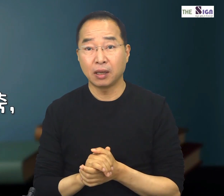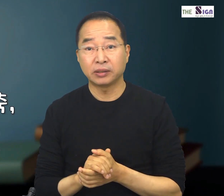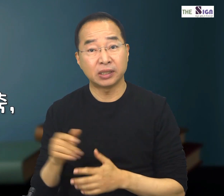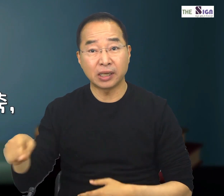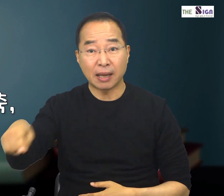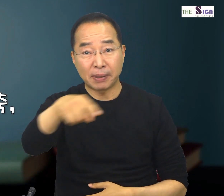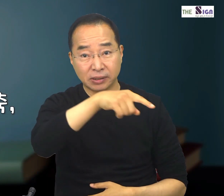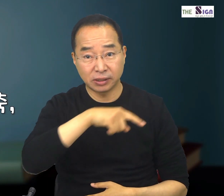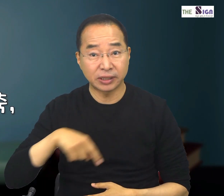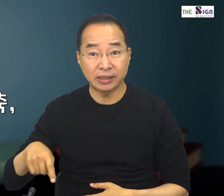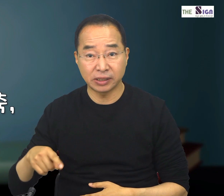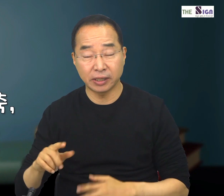대단히 아파트를 단지해요.